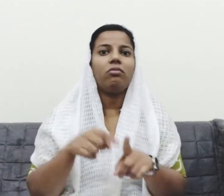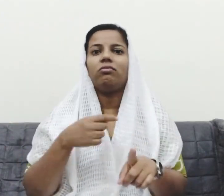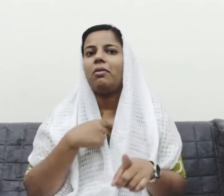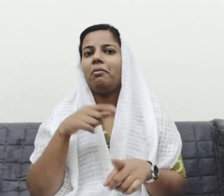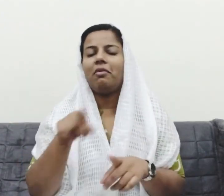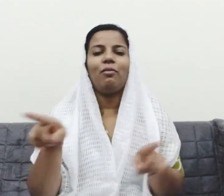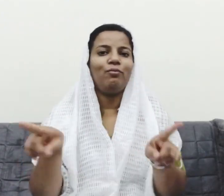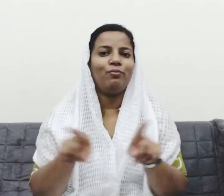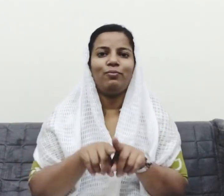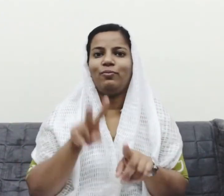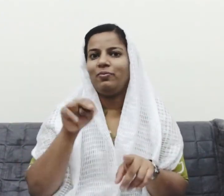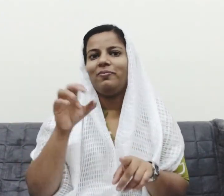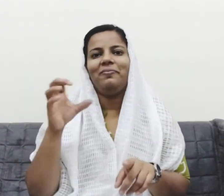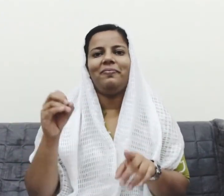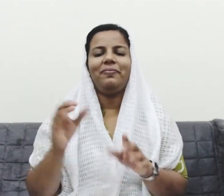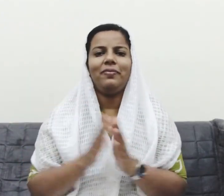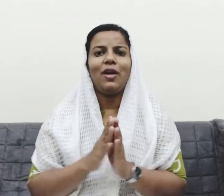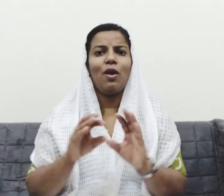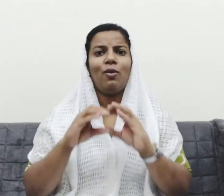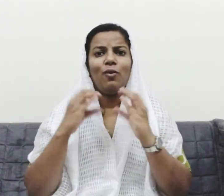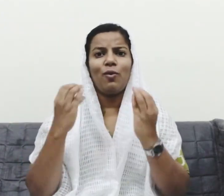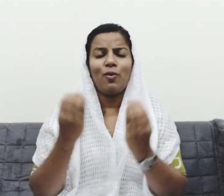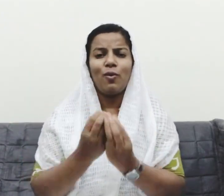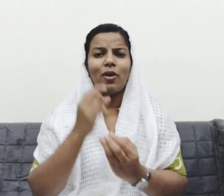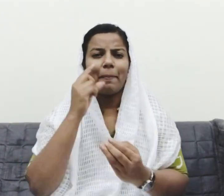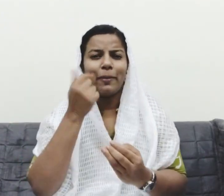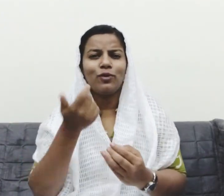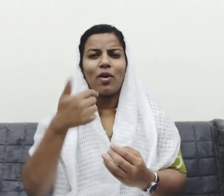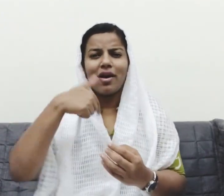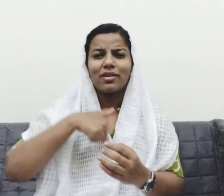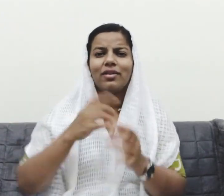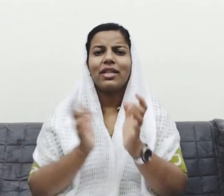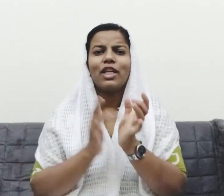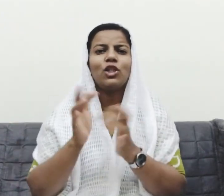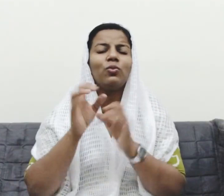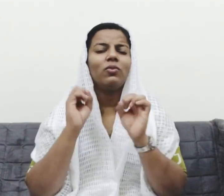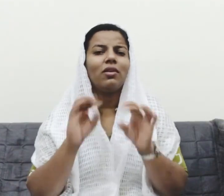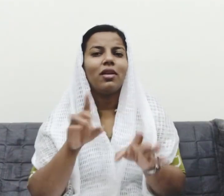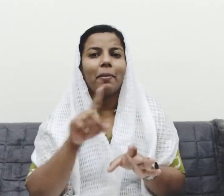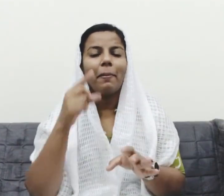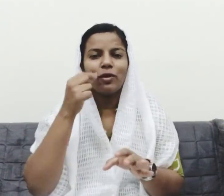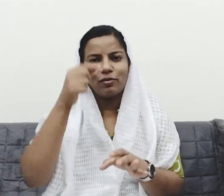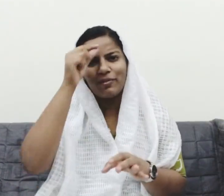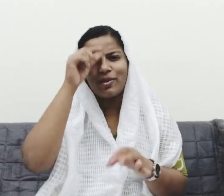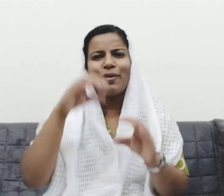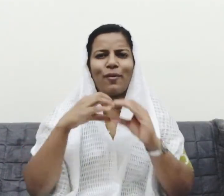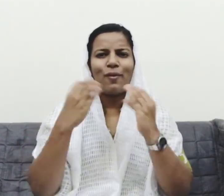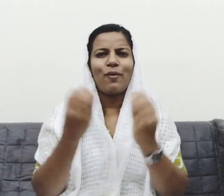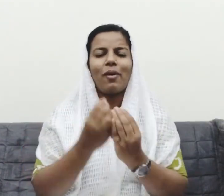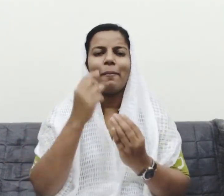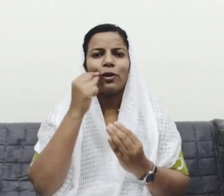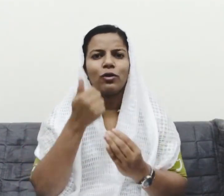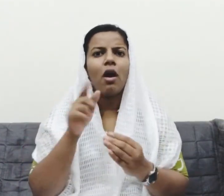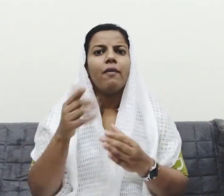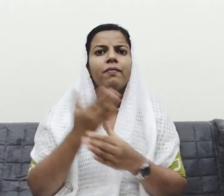ആകരുത്. ലോകമനുഷ്യൻ അല്ലെങ്കിൽ അകത്ത് യേശുവില്ലാത്ത പ്രിയപ്പെട്ടവർ, അവർ ചിന്തിക്കുന്നതും അവർ